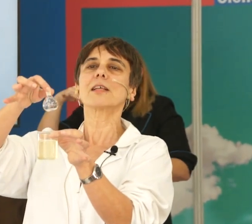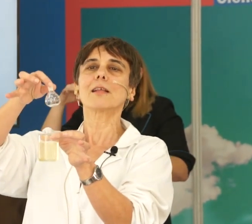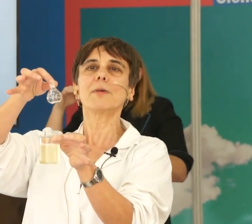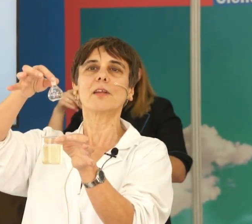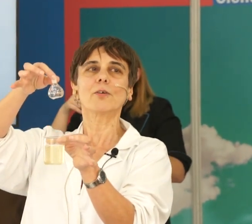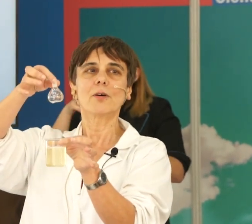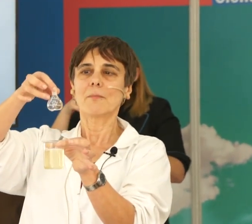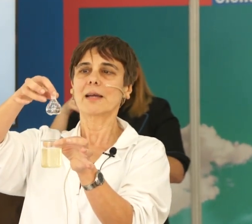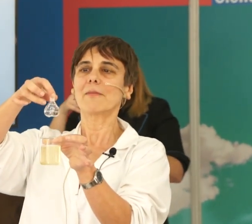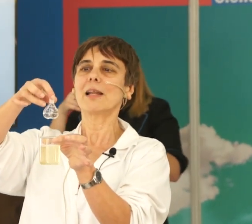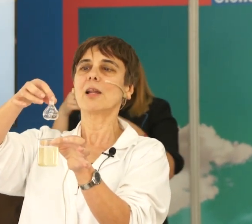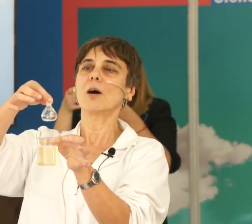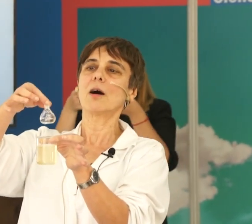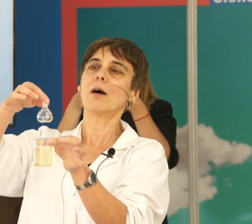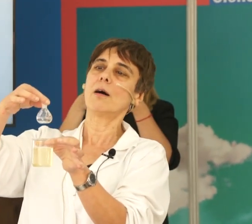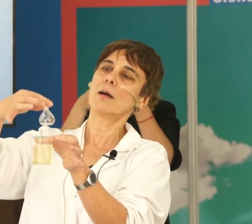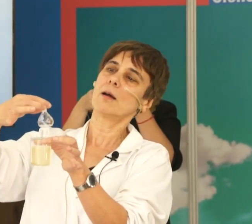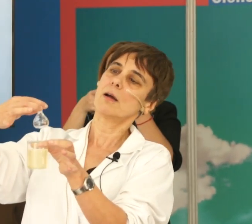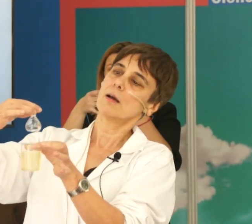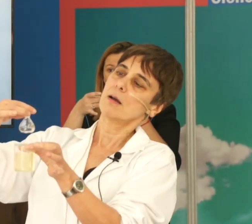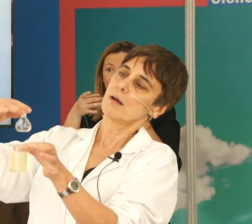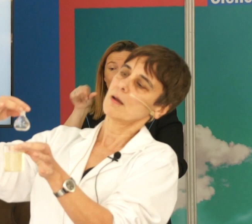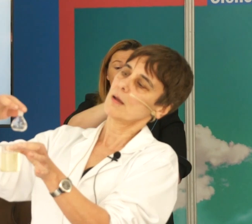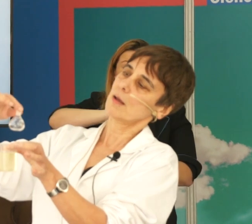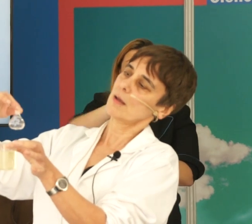de girasol, es el vidrio. Vais a ver